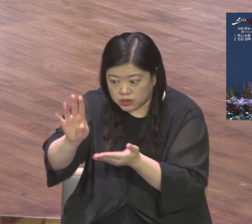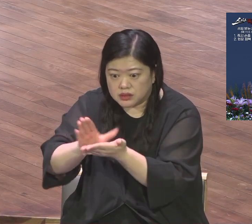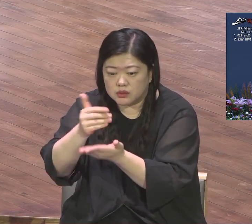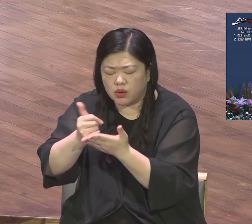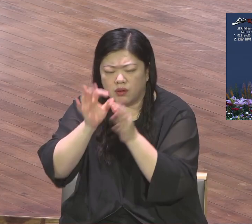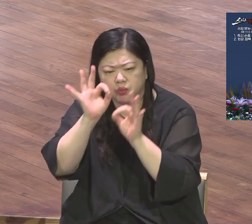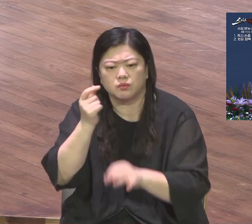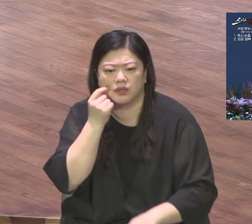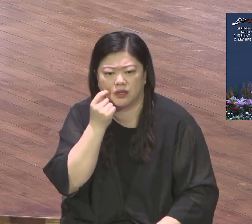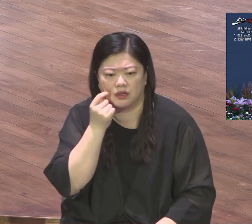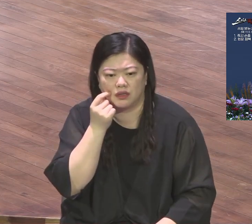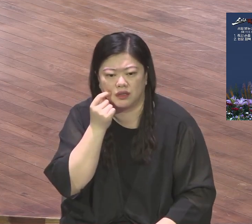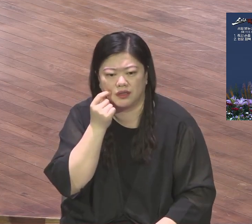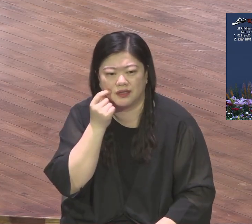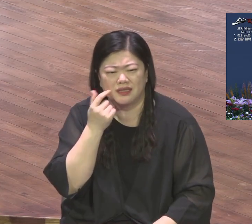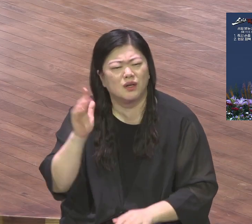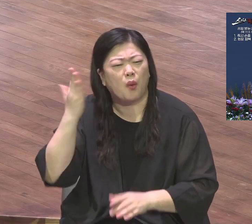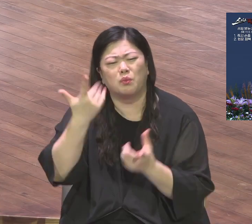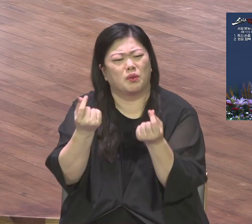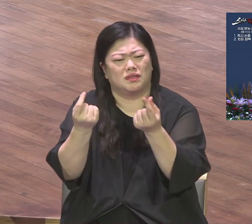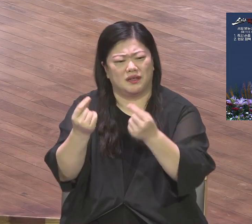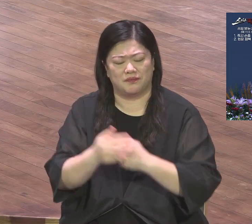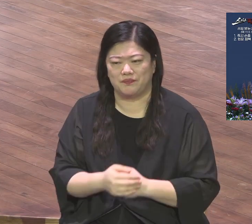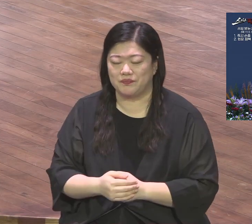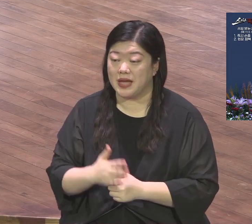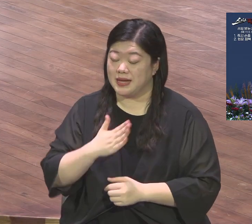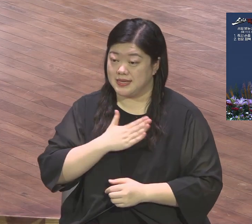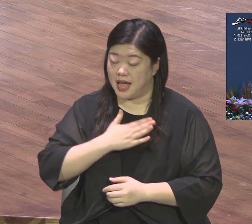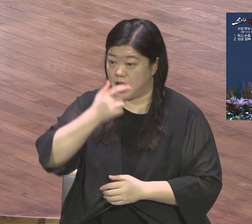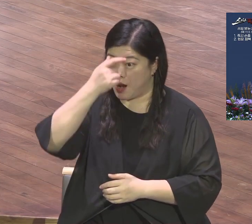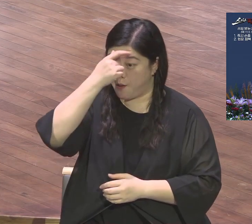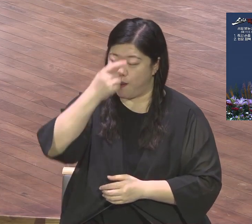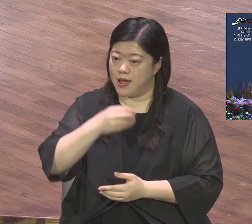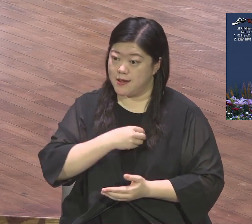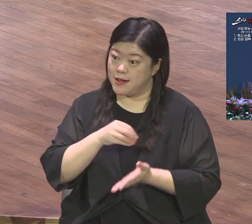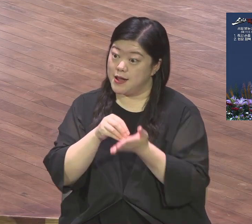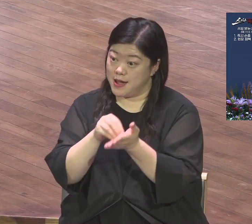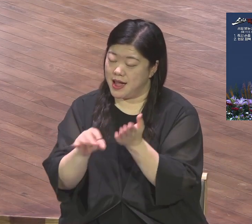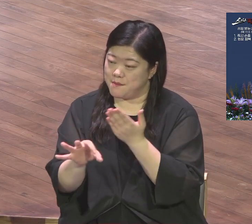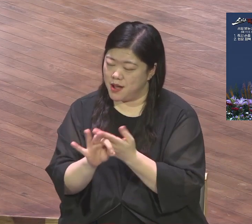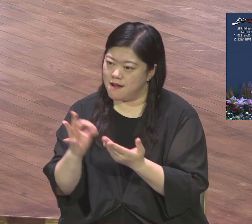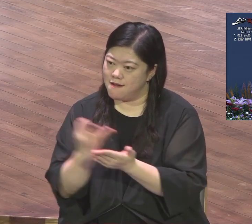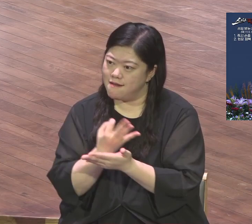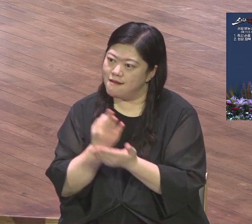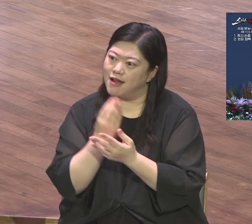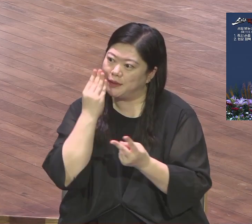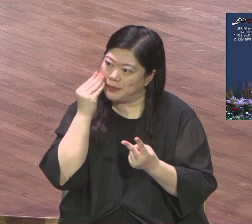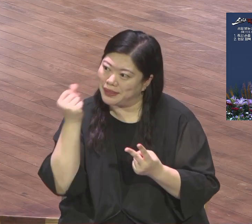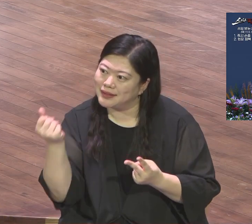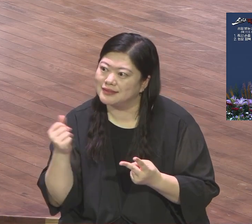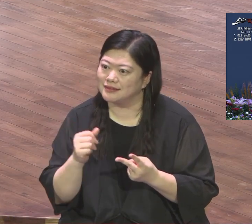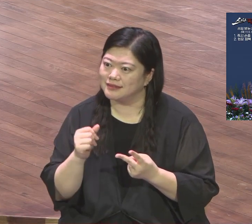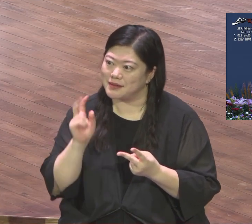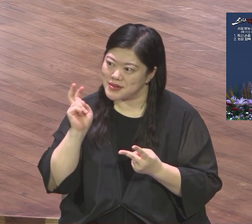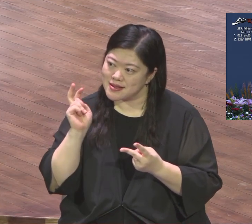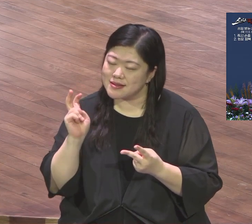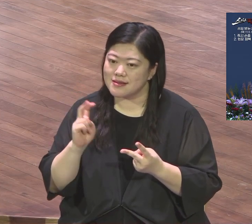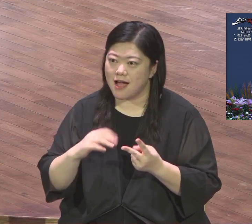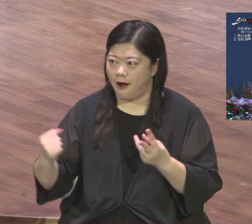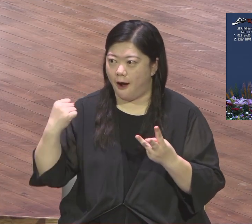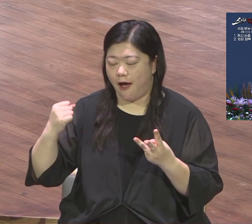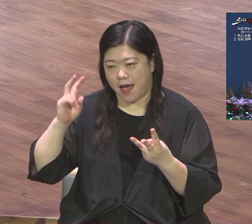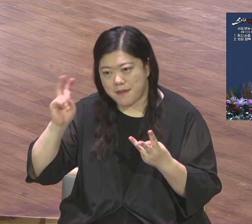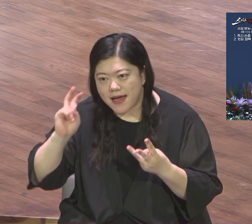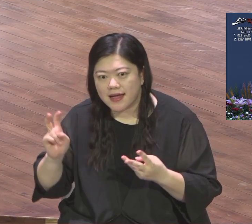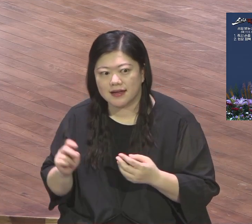좀 내 사업이 잘 되겠지. 교회 나오고 뭐 하나님이 계시다고 하면 좀 내 행편을 좀 해결해 주겠지. 뭐 육신이 필요해요 그거 다. 그래서